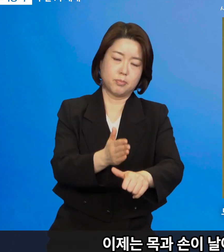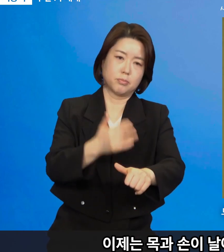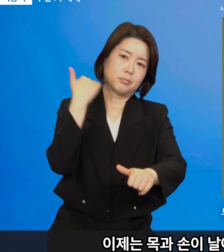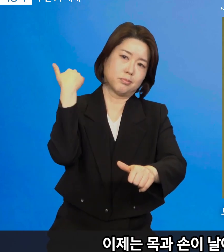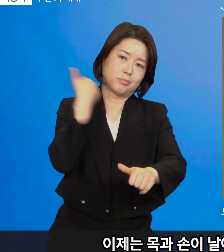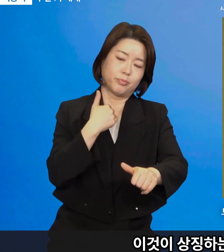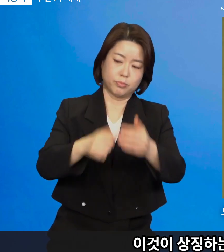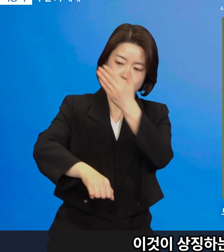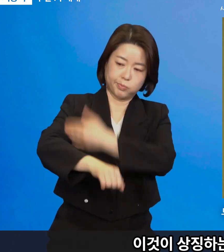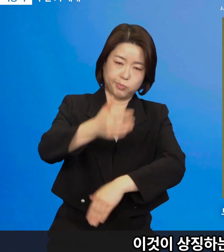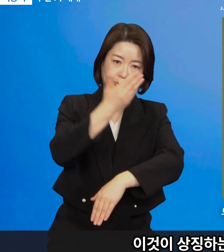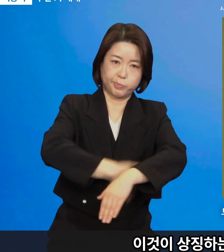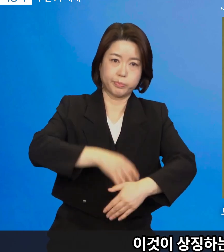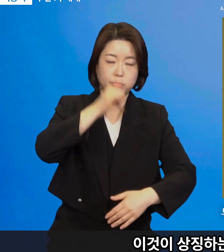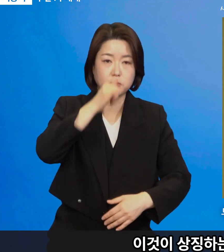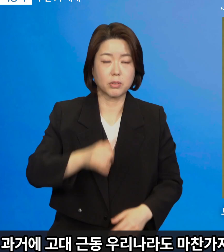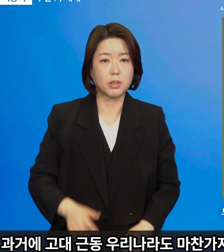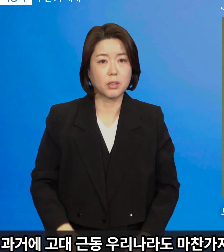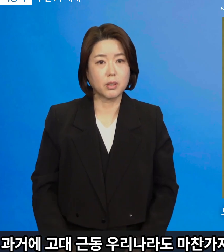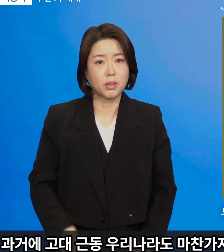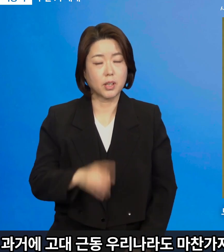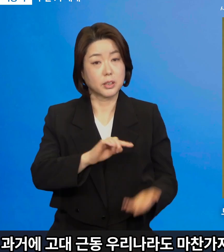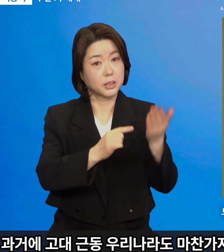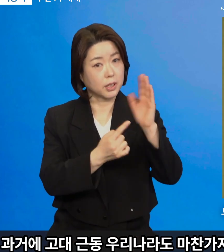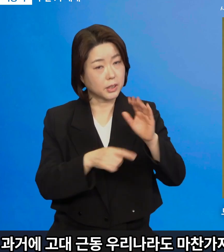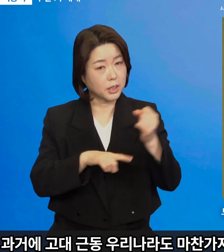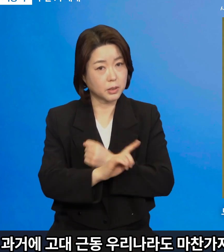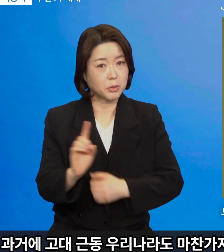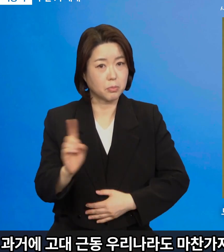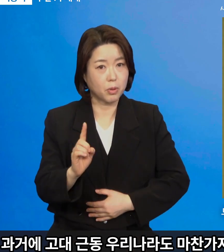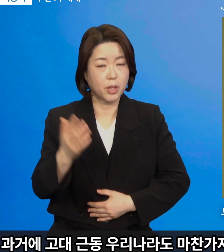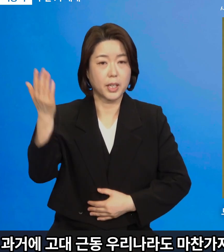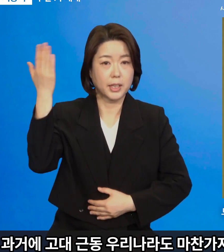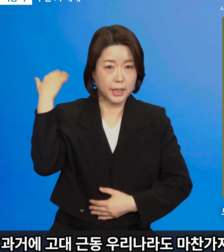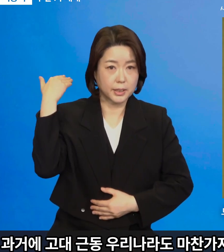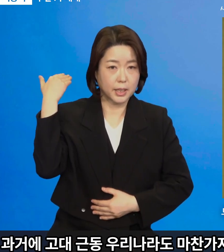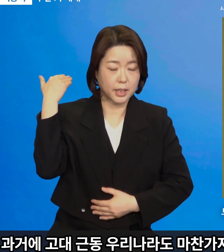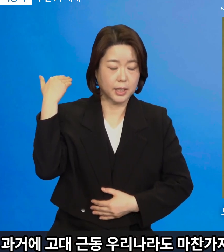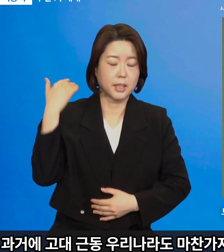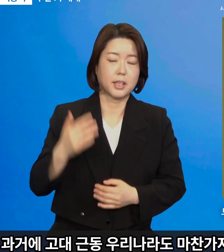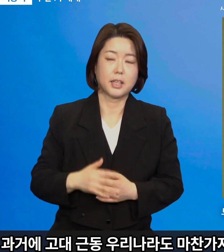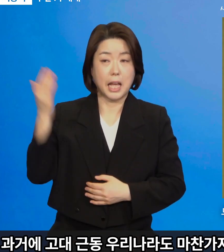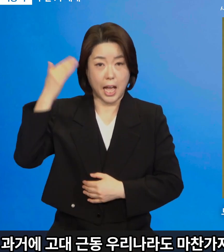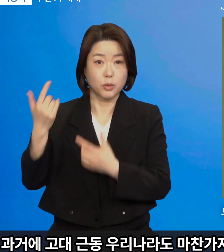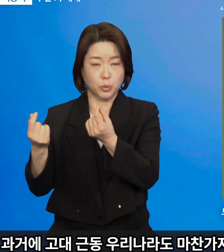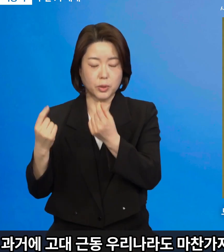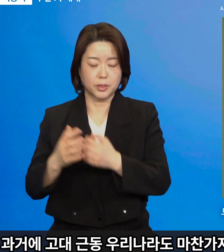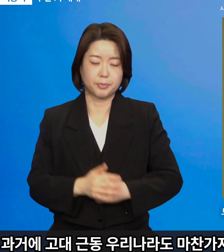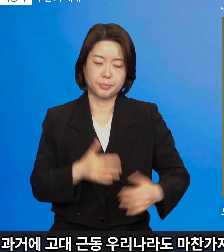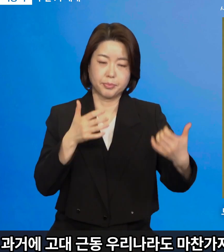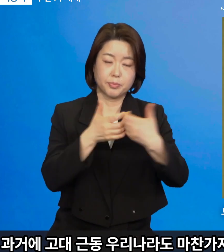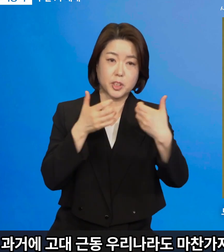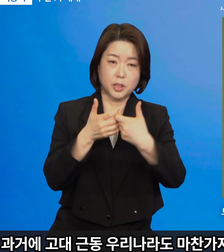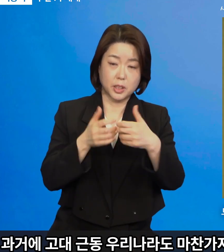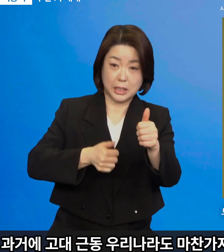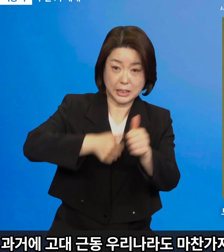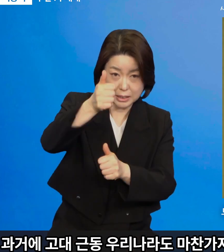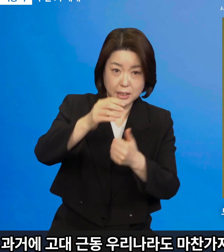버렸어. 이것이 상징하는 것은 이겁니다. 과거에 고대 근동, 우리나라도 마찬가지였어요. 전쟁을 하다 이기면 참